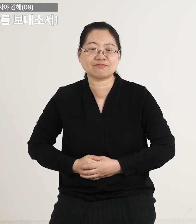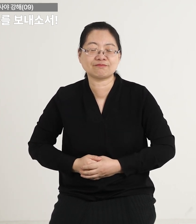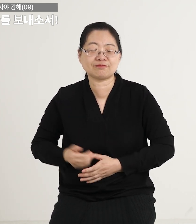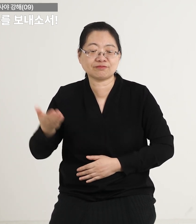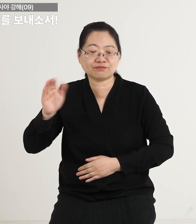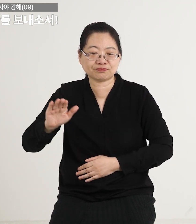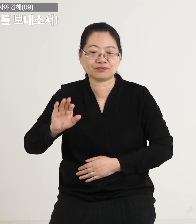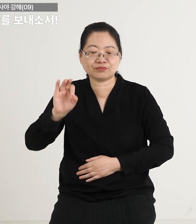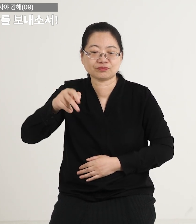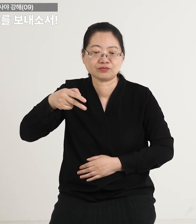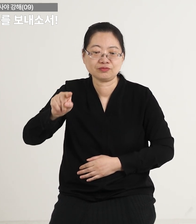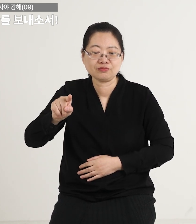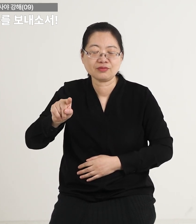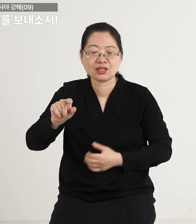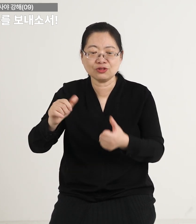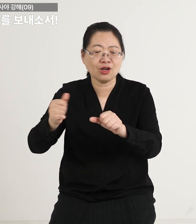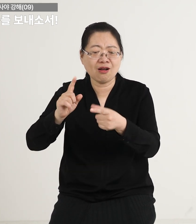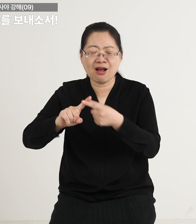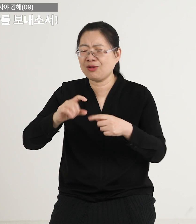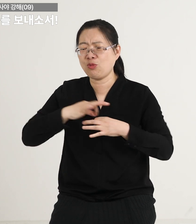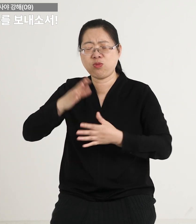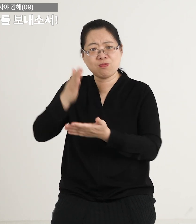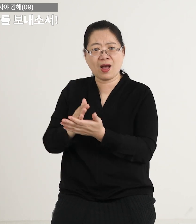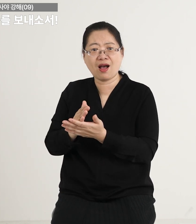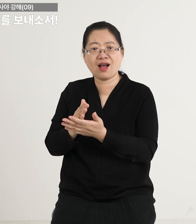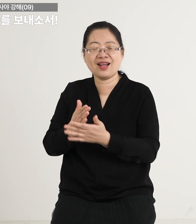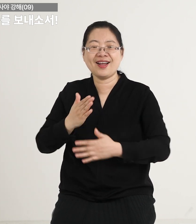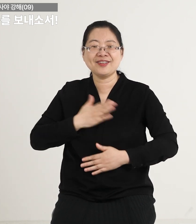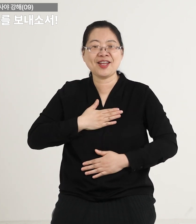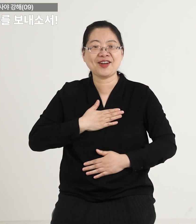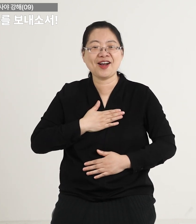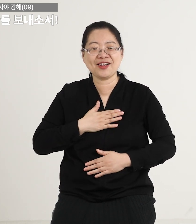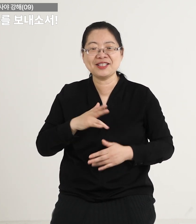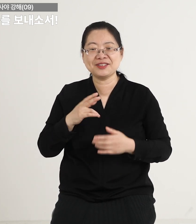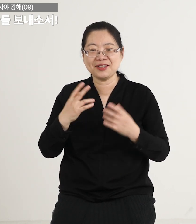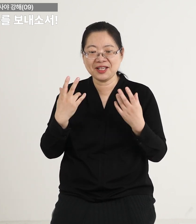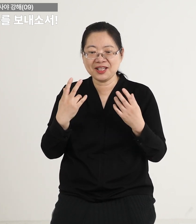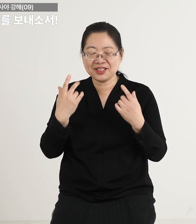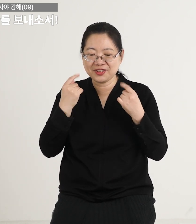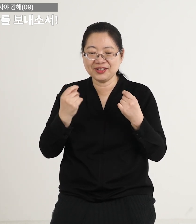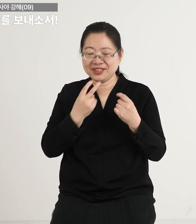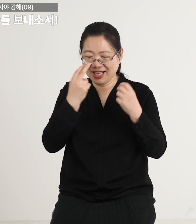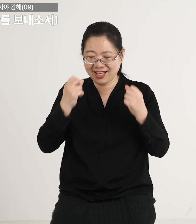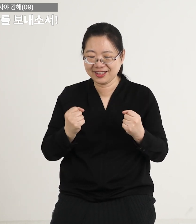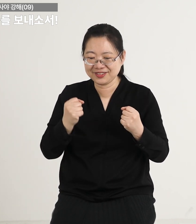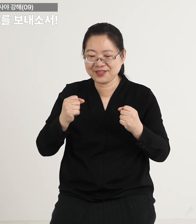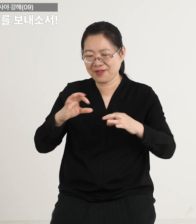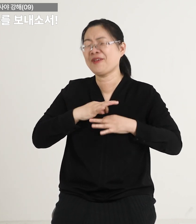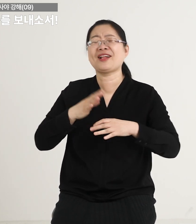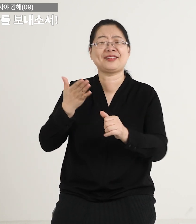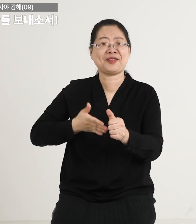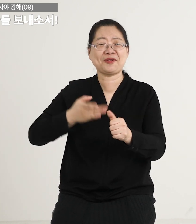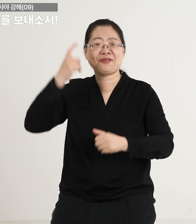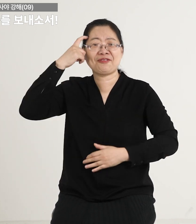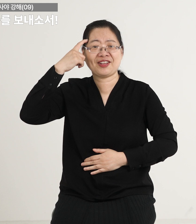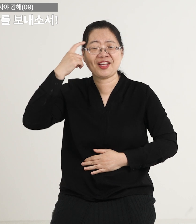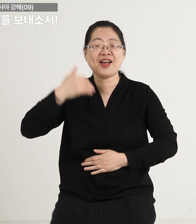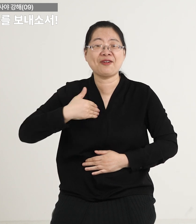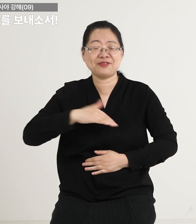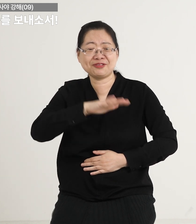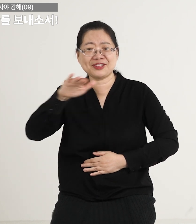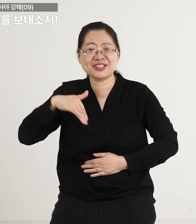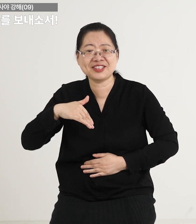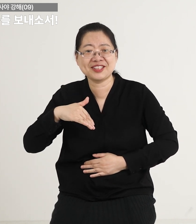근데 우사가 죽은 것에 놀라지들 말고 내가 안 죽은 것에 놀라야 돼요. 왜?